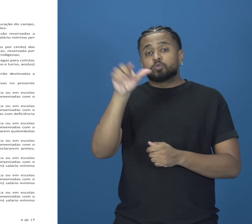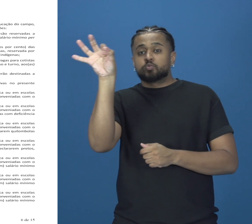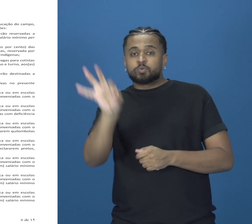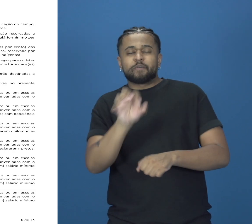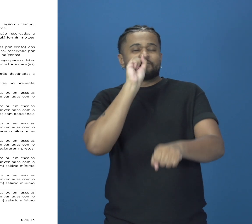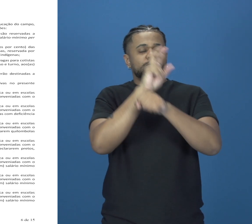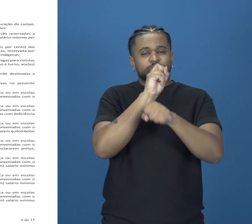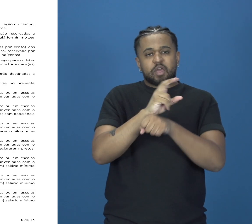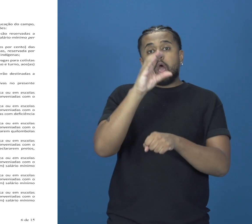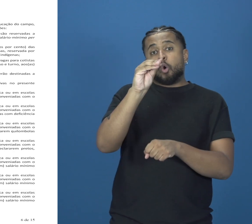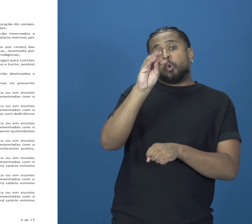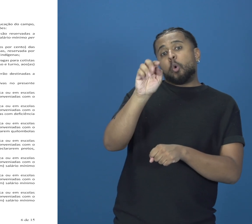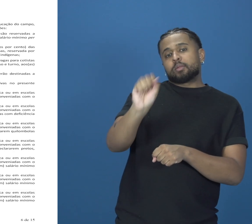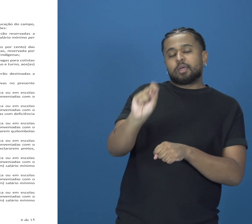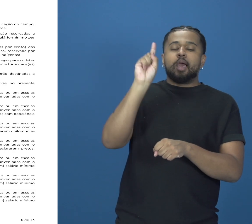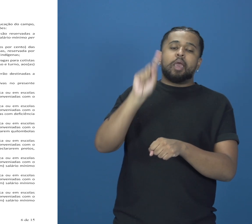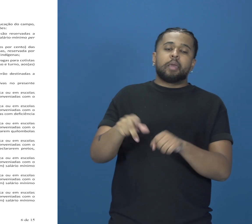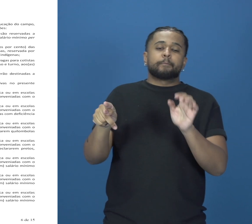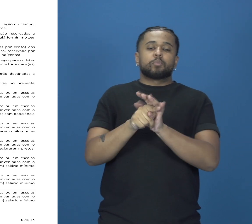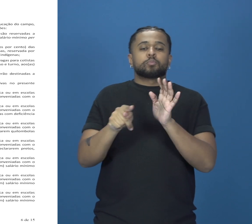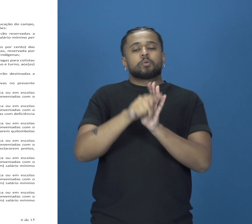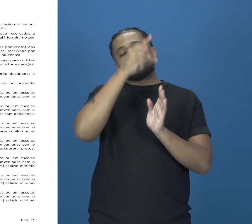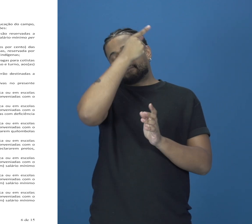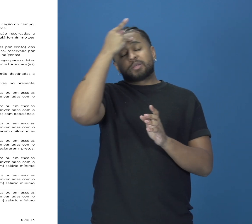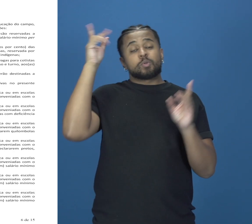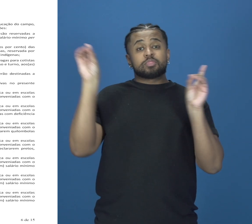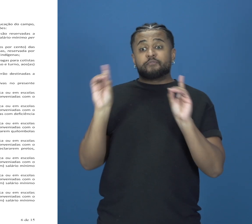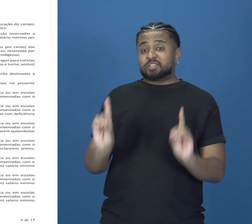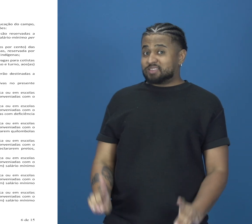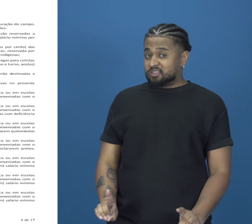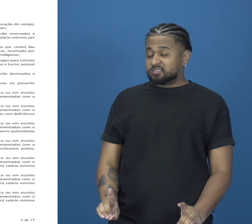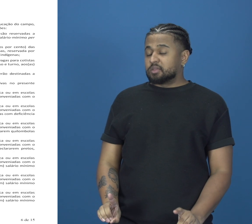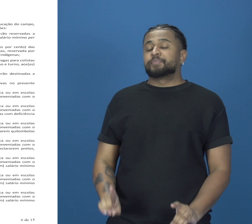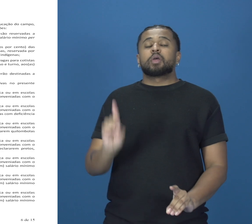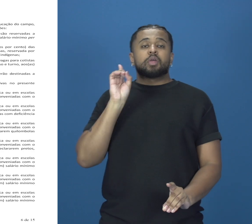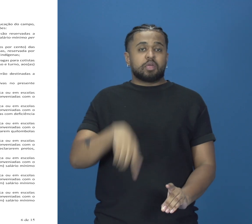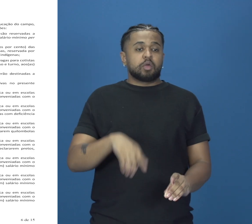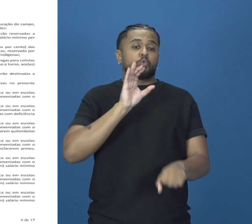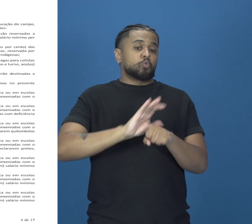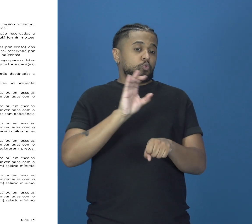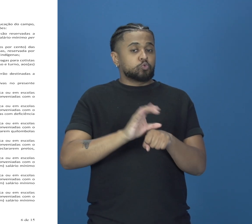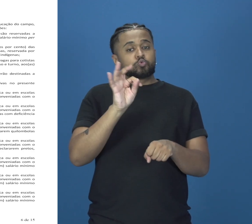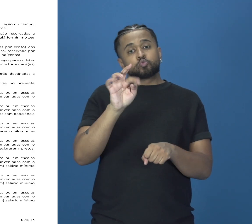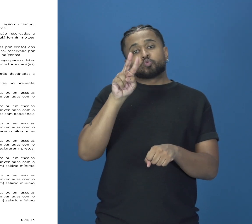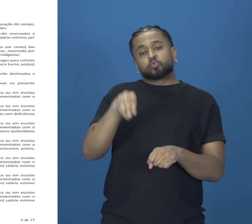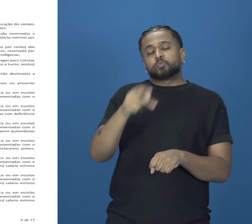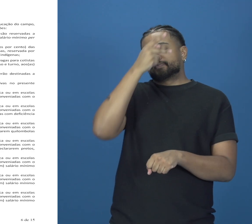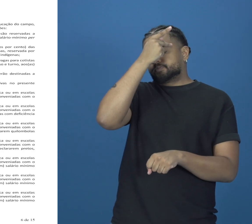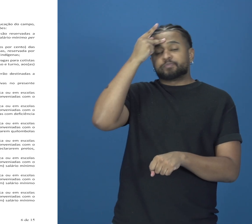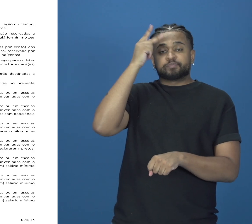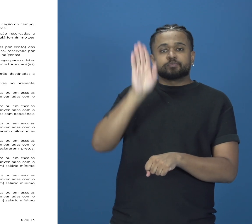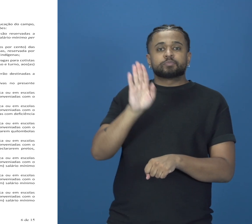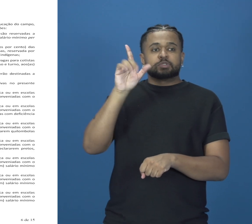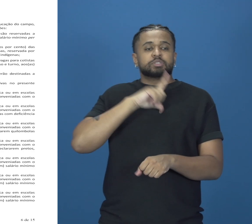7,92% das vagas para cotistas serão destinadas a pessoas com deficiência, reservadas por curso e turno aos